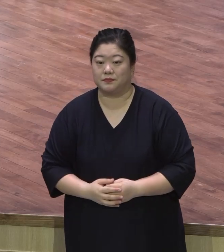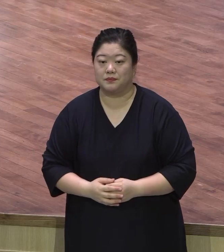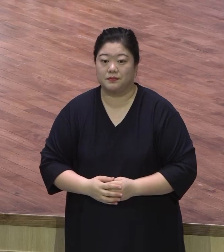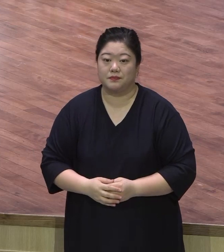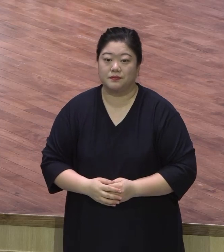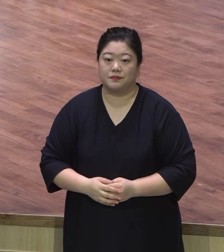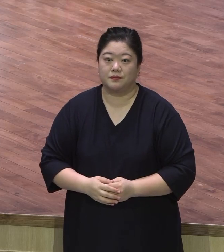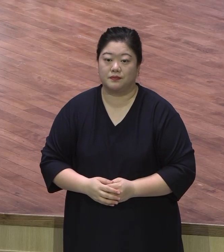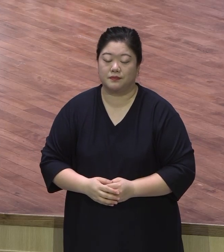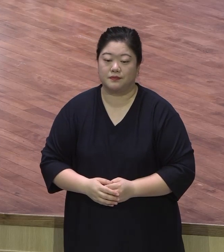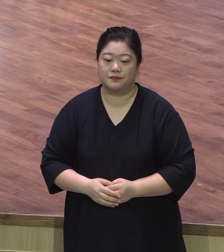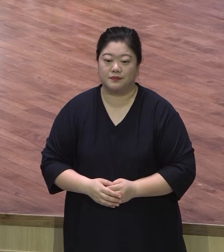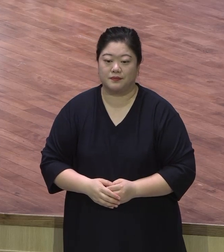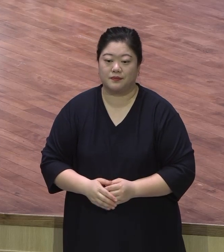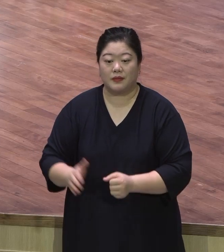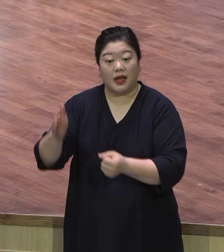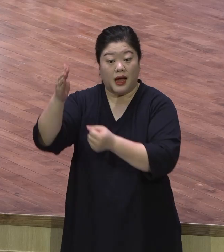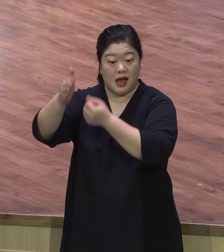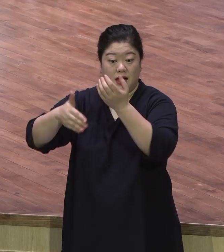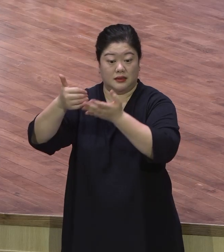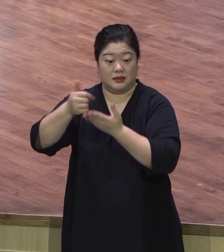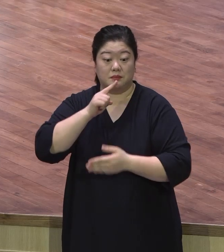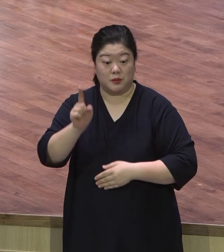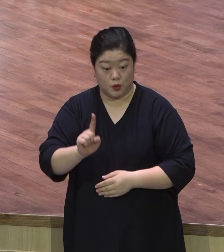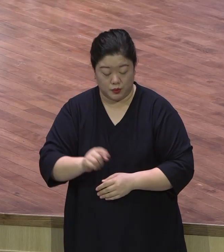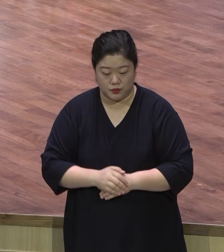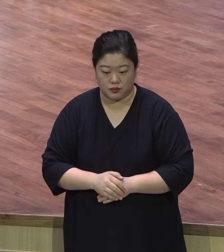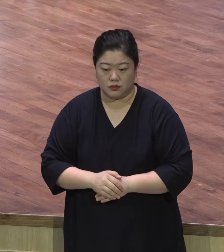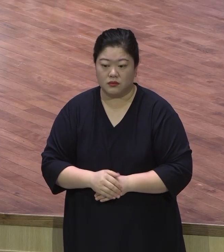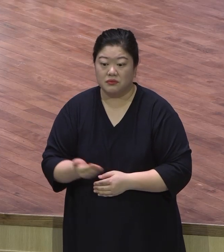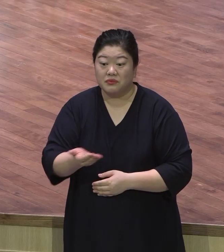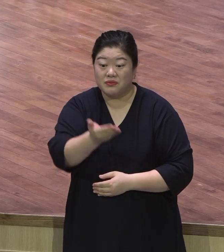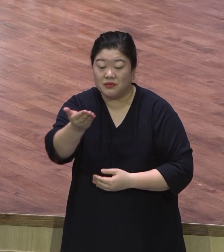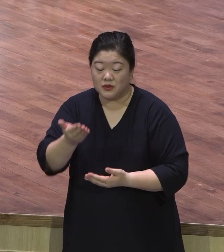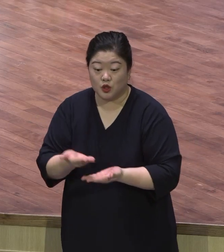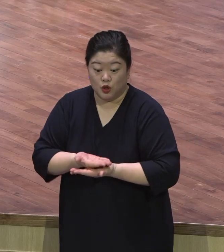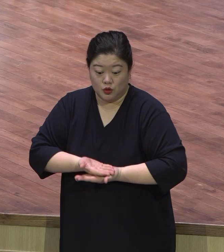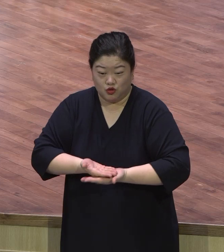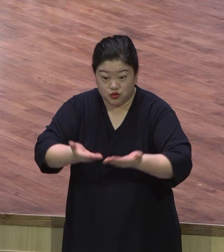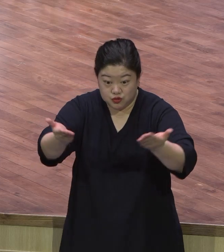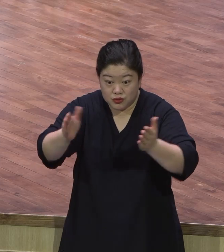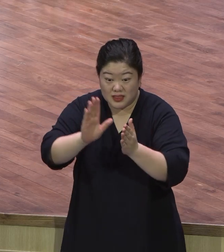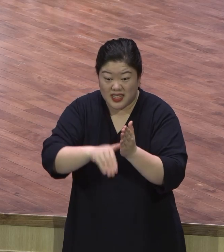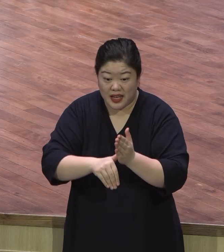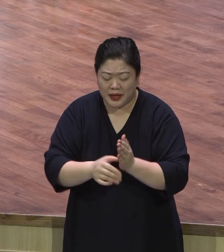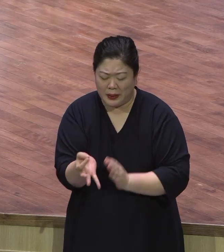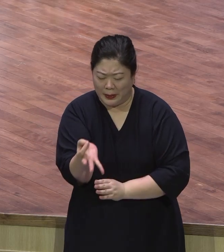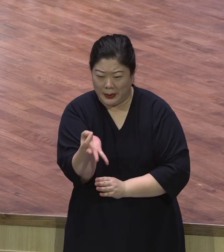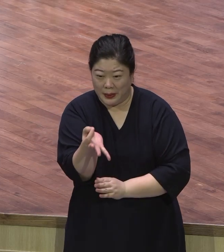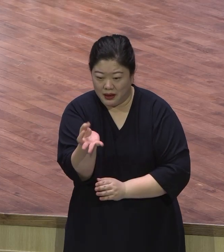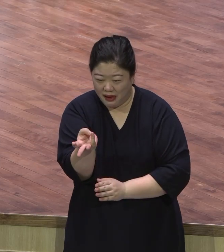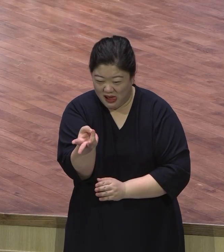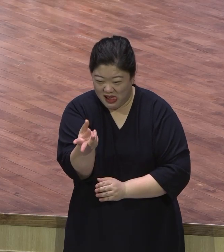하나님께서는 우리에게 모든 것을 후위주시고 누리게 하시는 분이